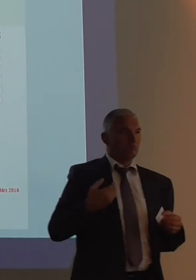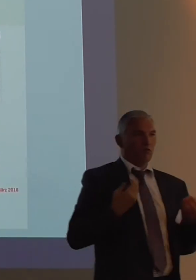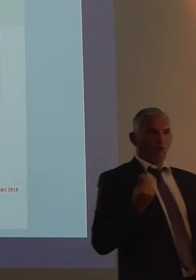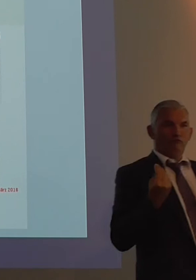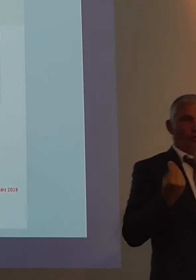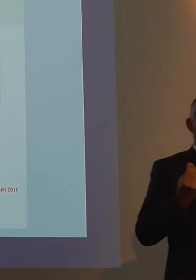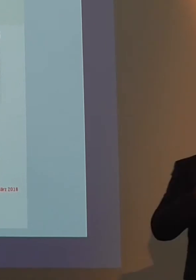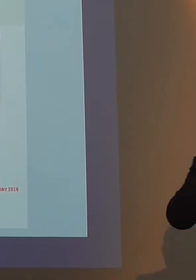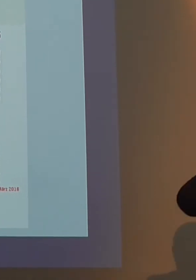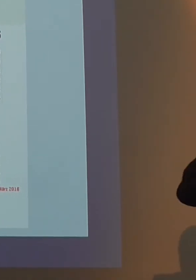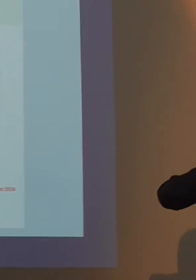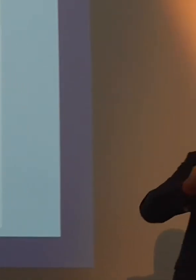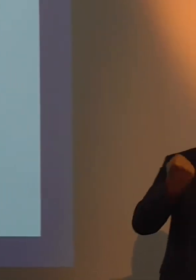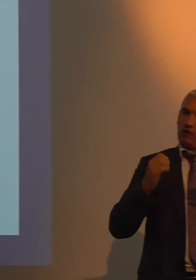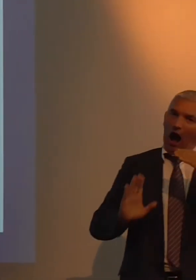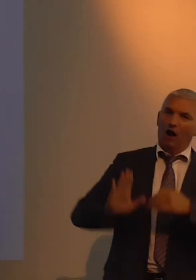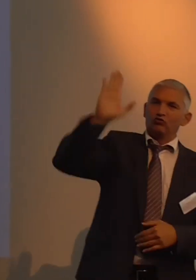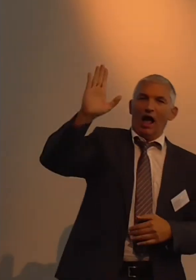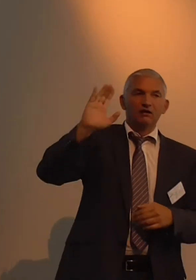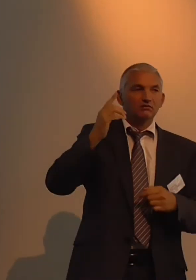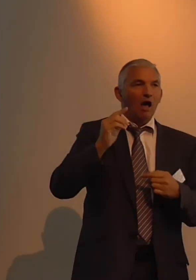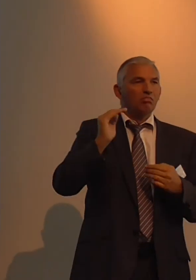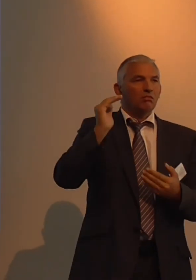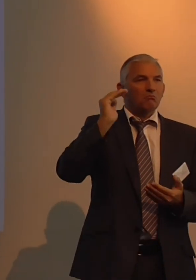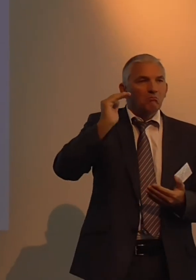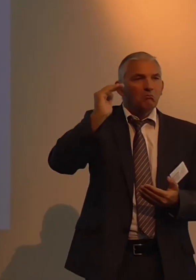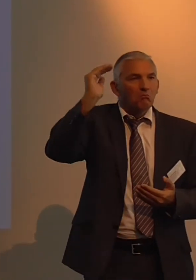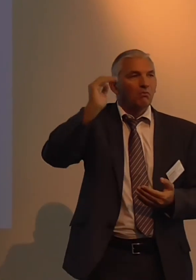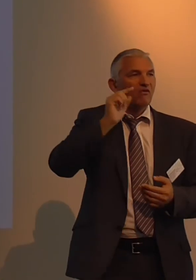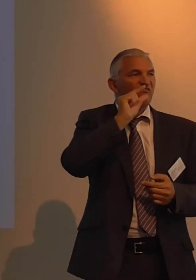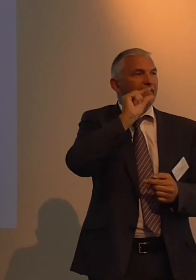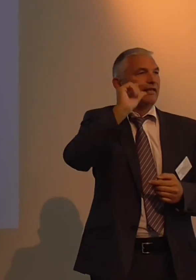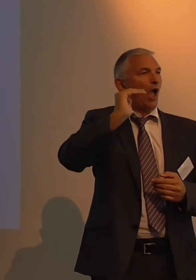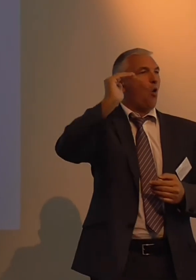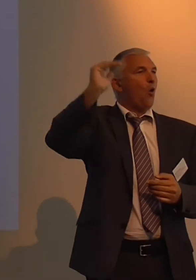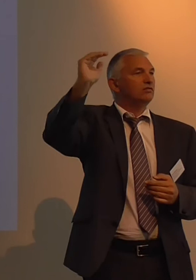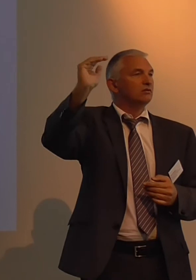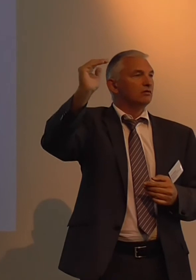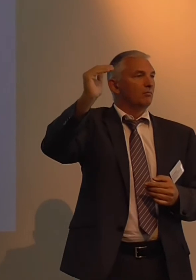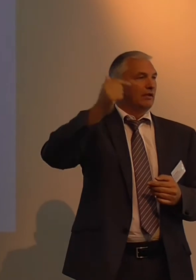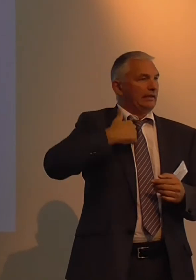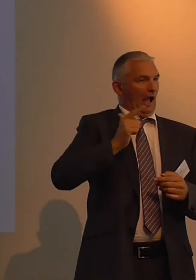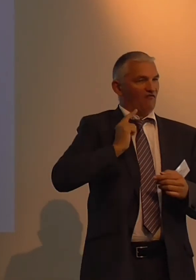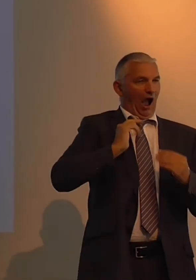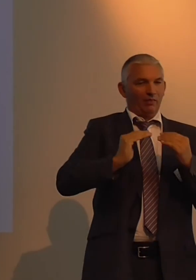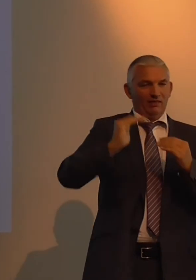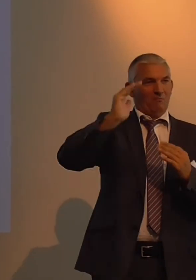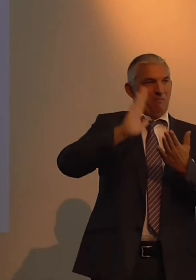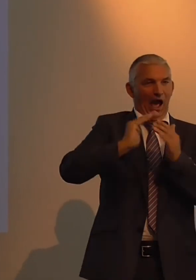Anstieg. Und ich habe das Gefühl, im ersten Jahr hat man sich sehr gekümmert und danach hat man gedacht, naja, weniger recht auch. Aber wir